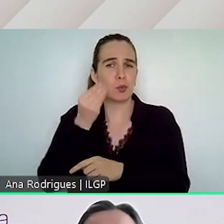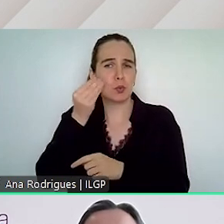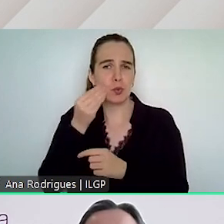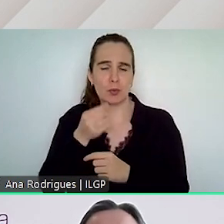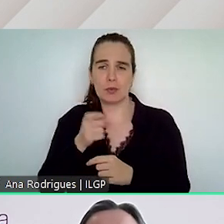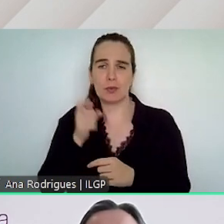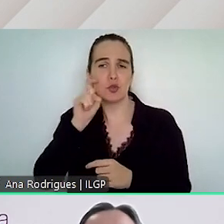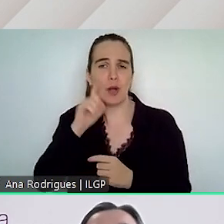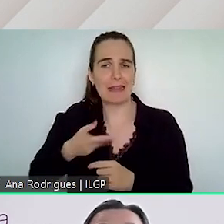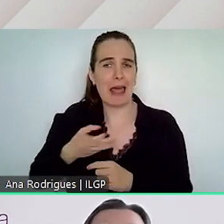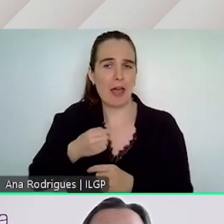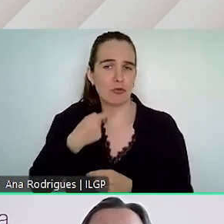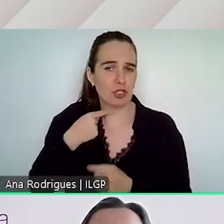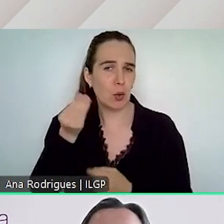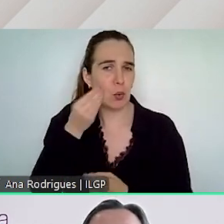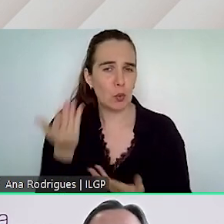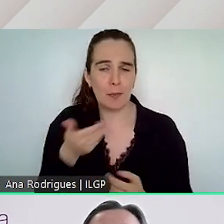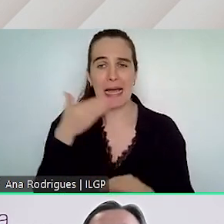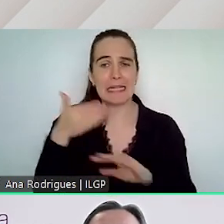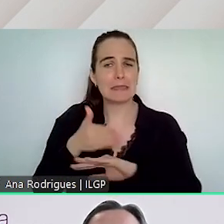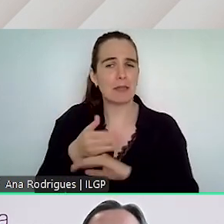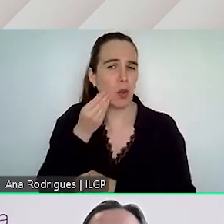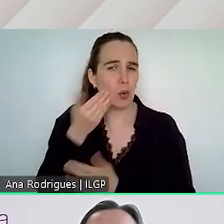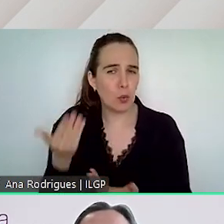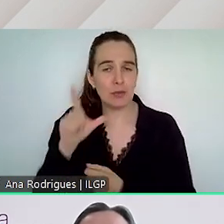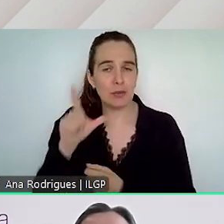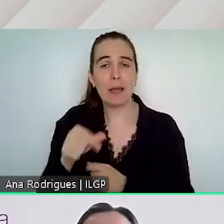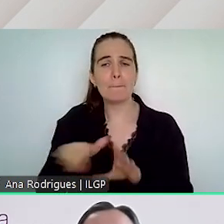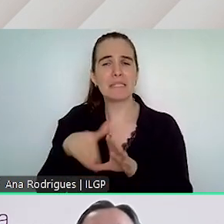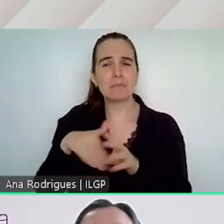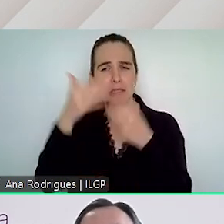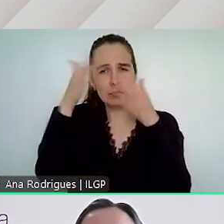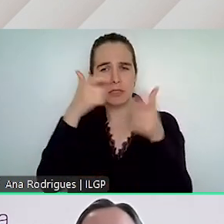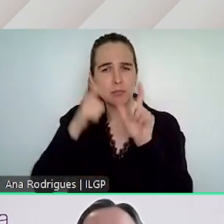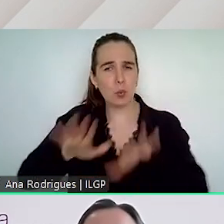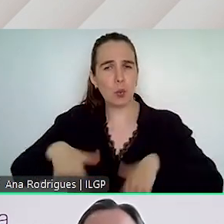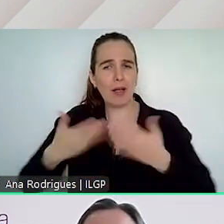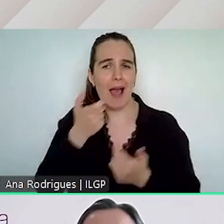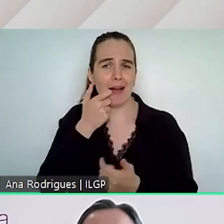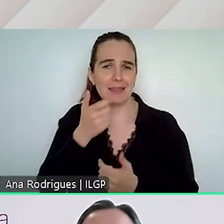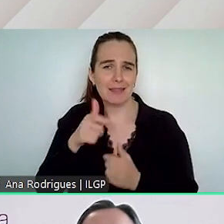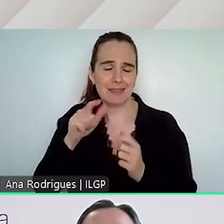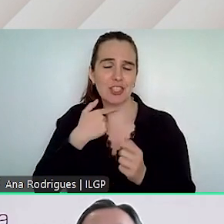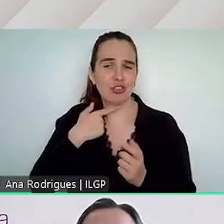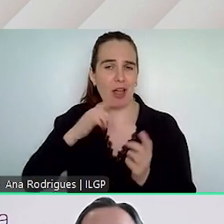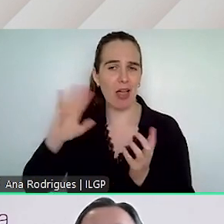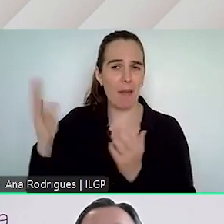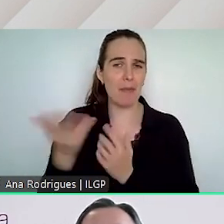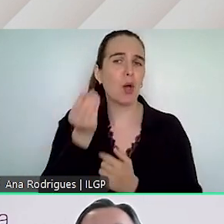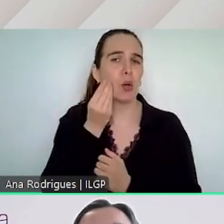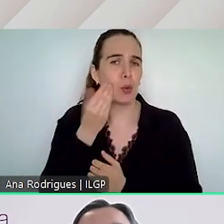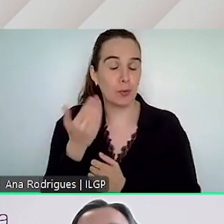segurança digital, à acessibilidade e à democracia participativa em ambientes digitais. Esta